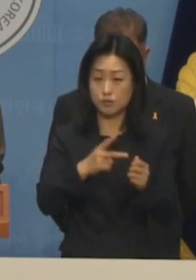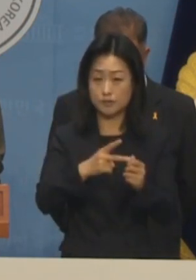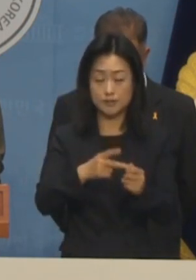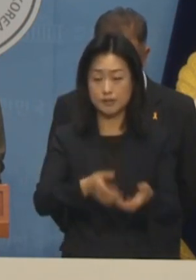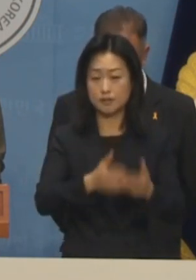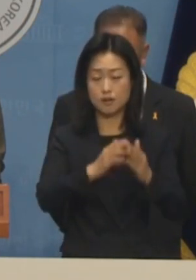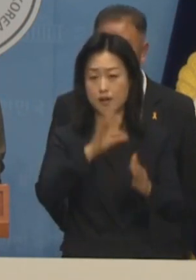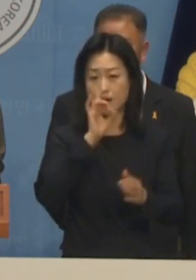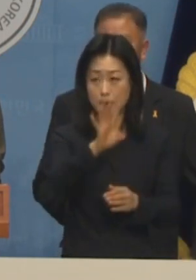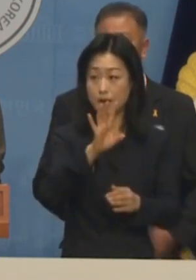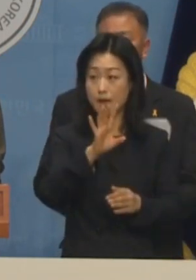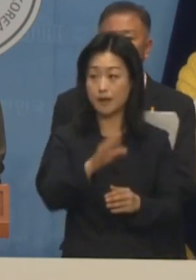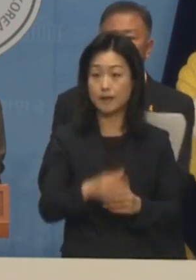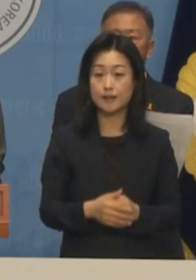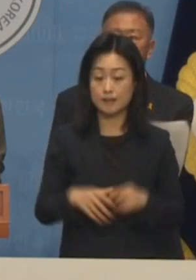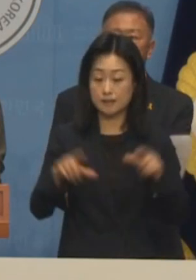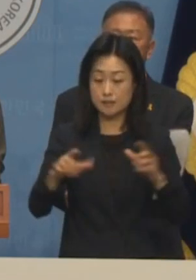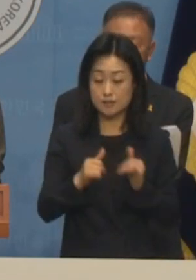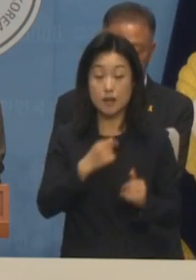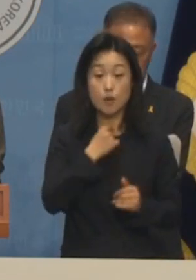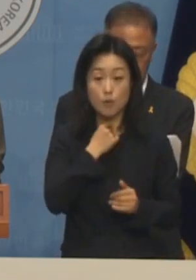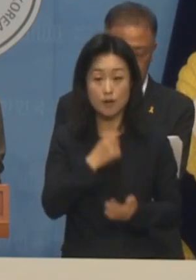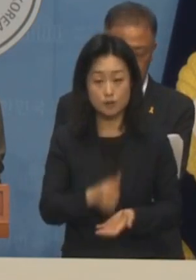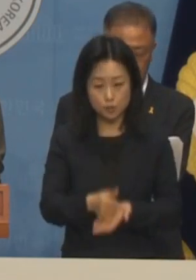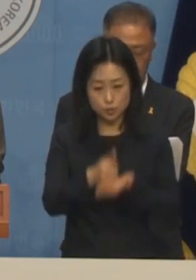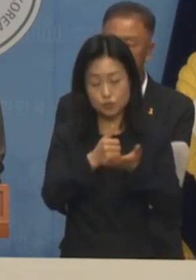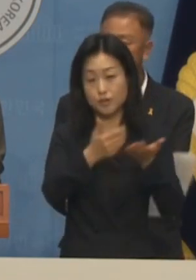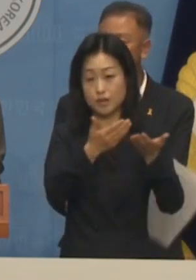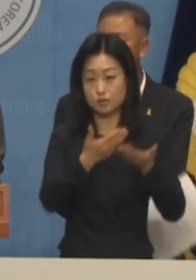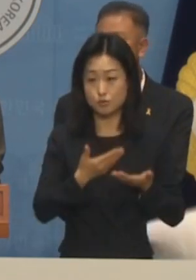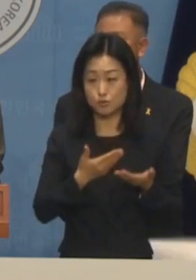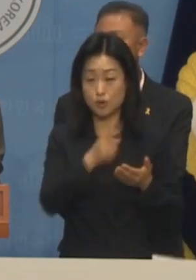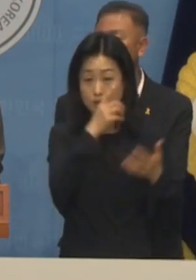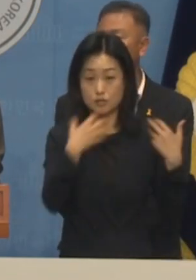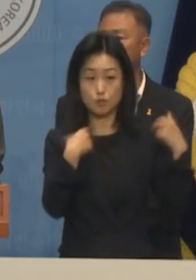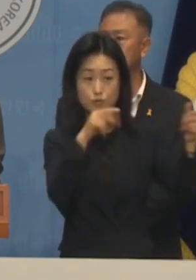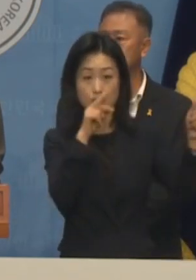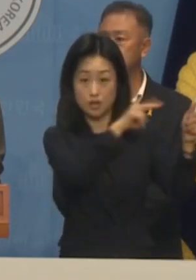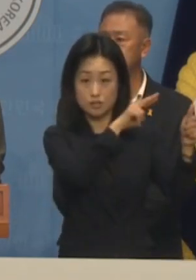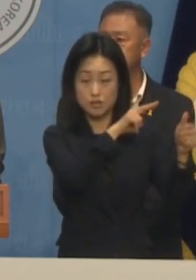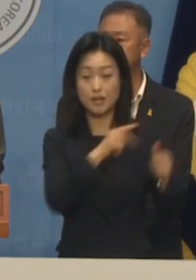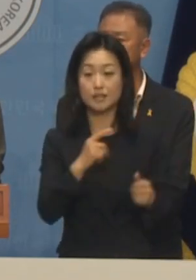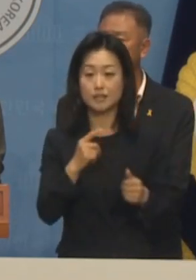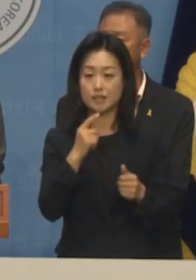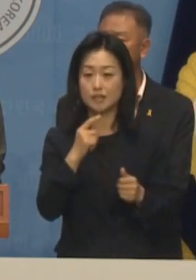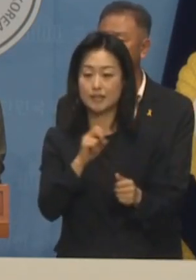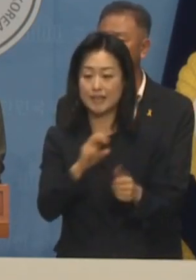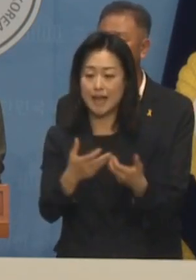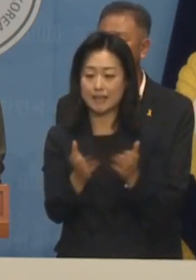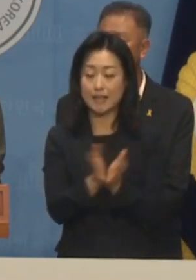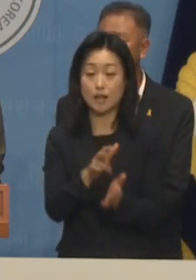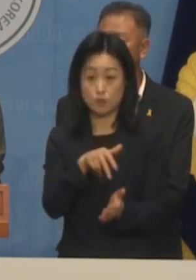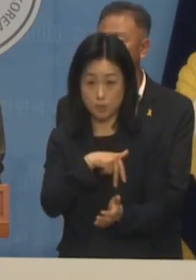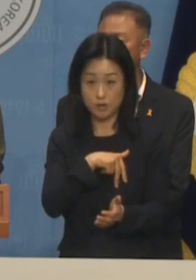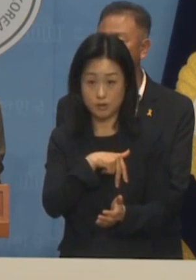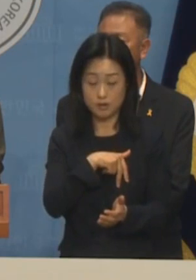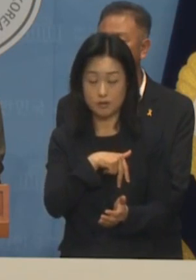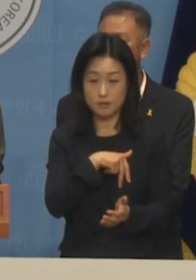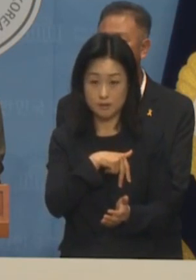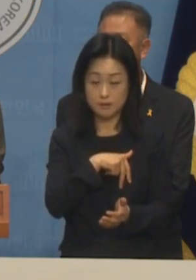중단하고 제주 도민의 의사를 존중하도록 정부를 견제하고 바로 세우는 것이 바로 국회가 할